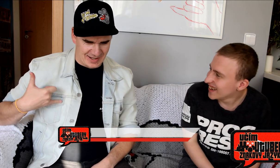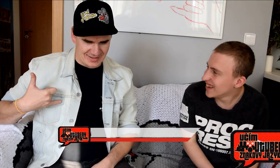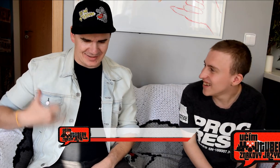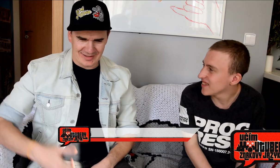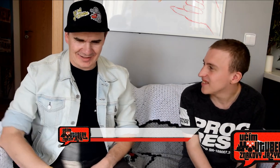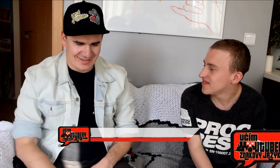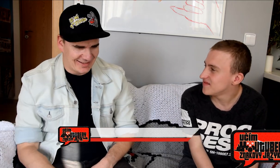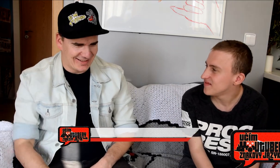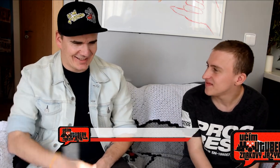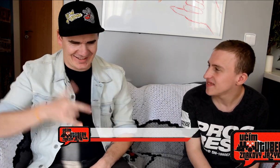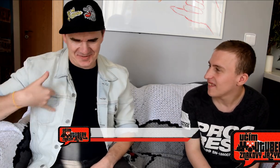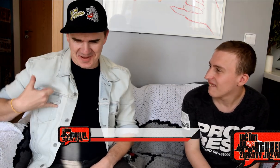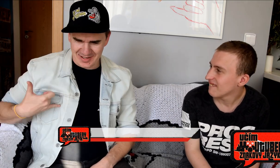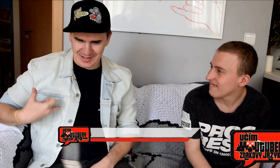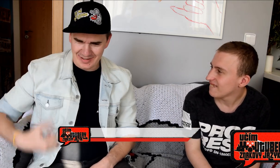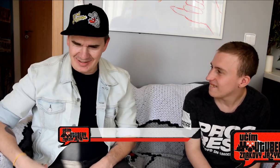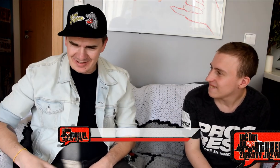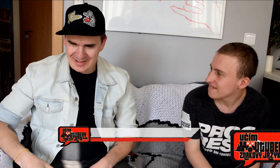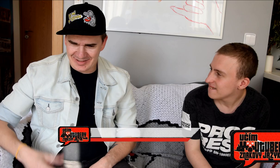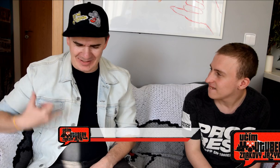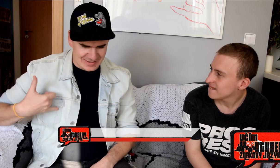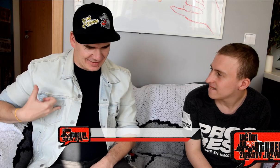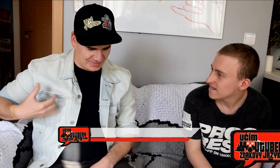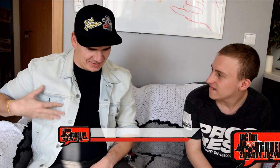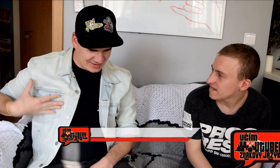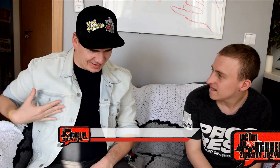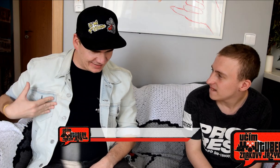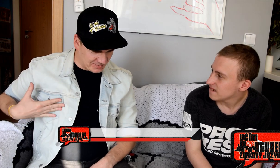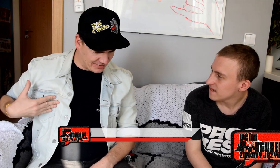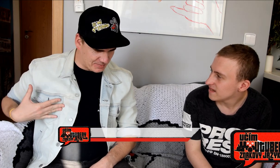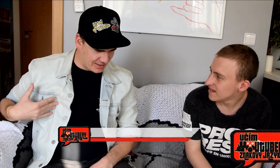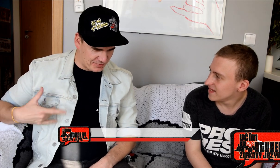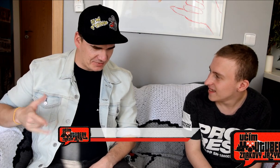Jak se máš? Jo. Jak se máš? To vlastně, že si musíš takhle stimulovat na dafky toho.